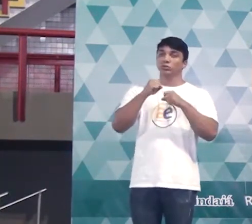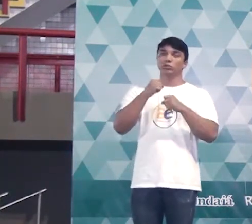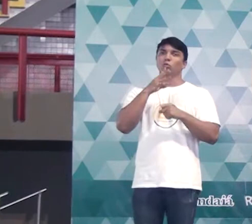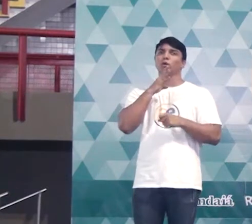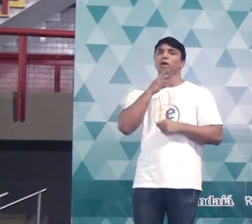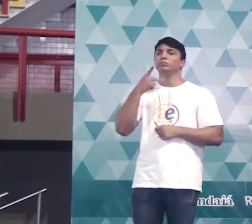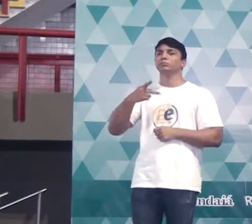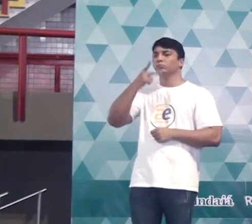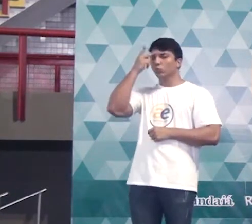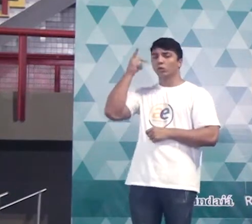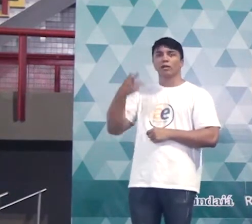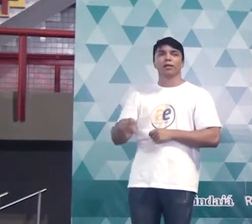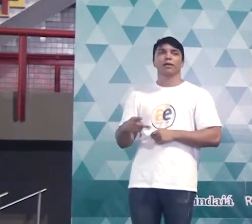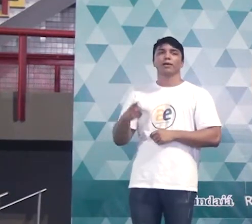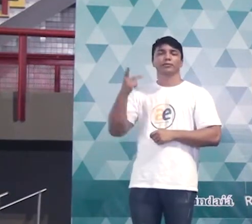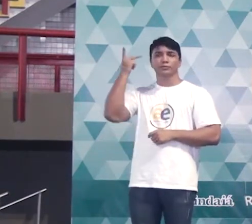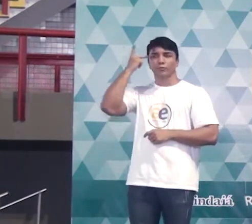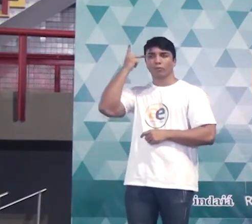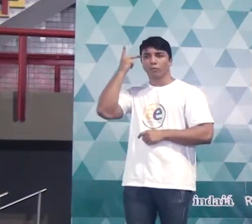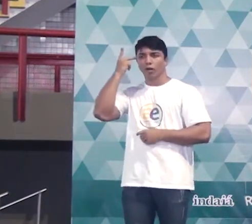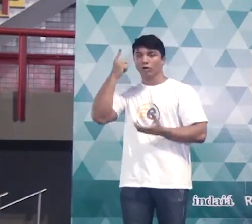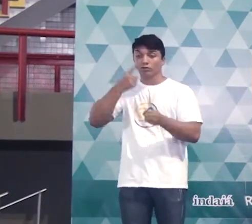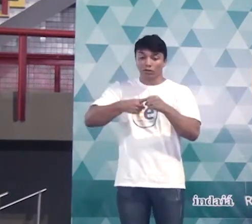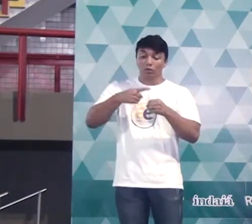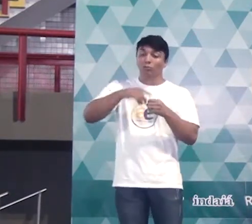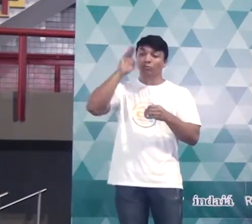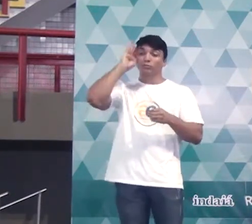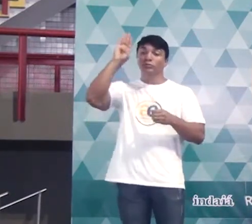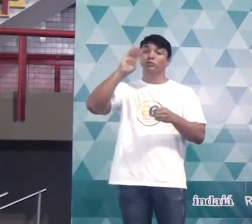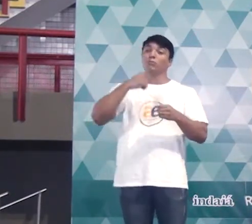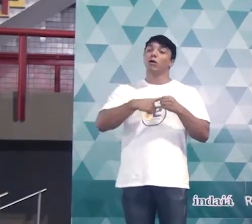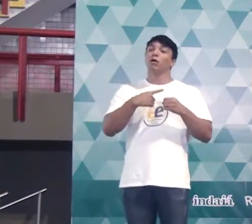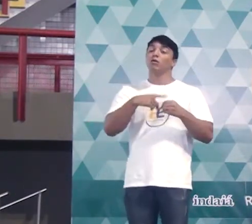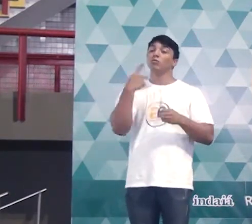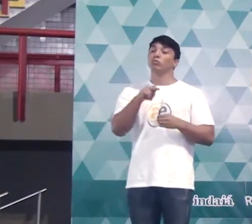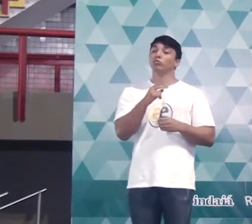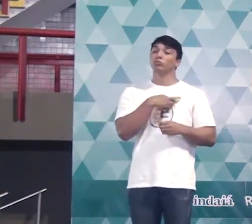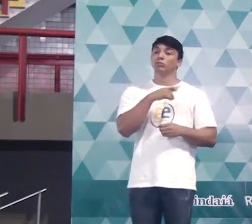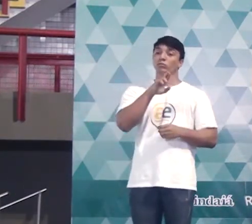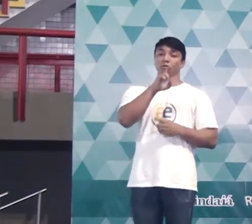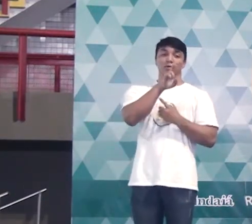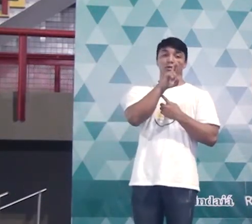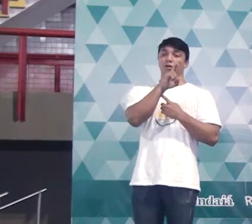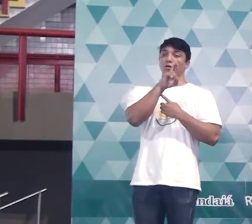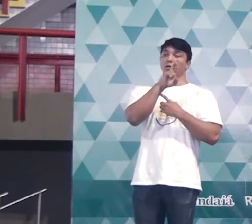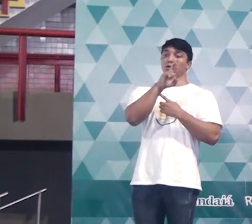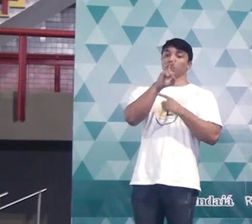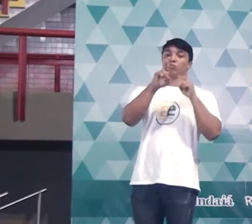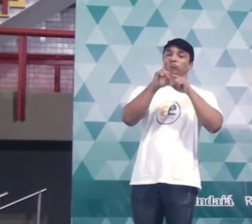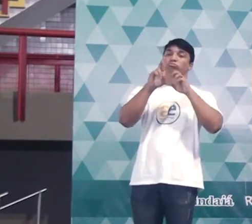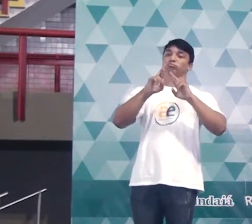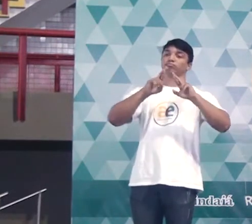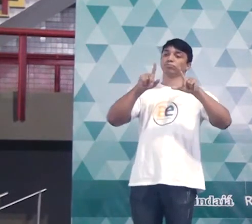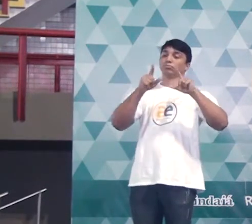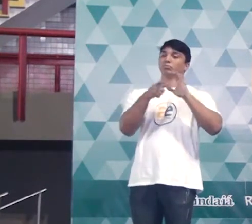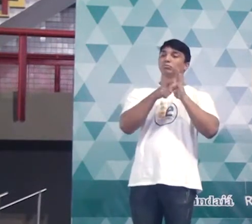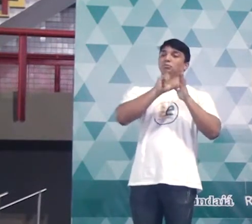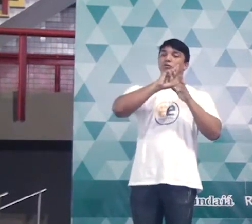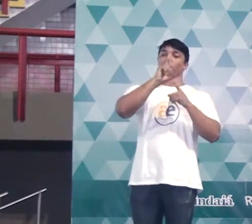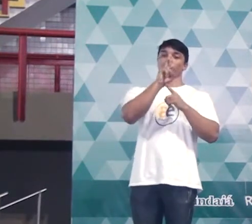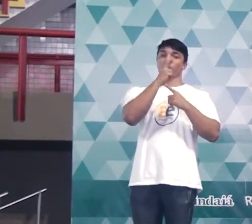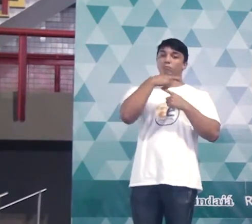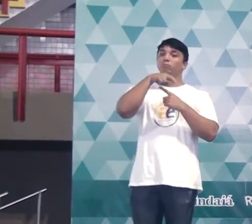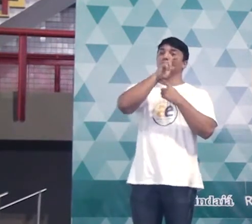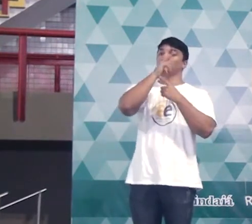Paulo, interior paulista principalmente, tem uma característica que é a retroflexão do R. O